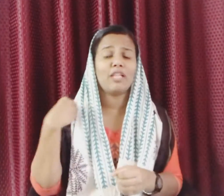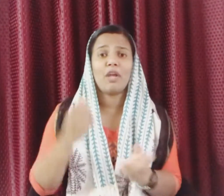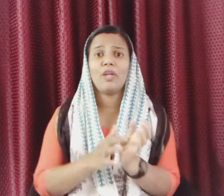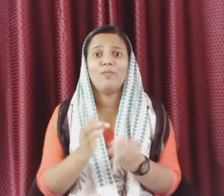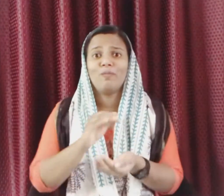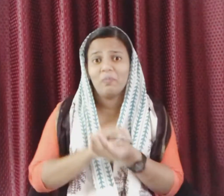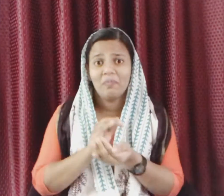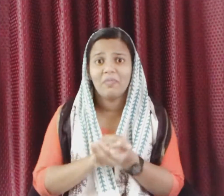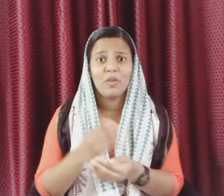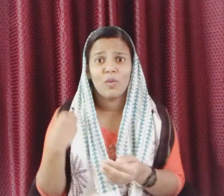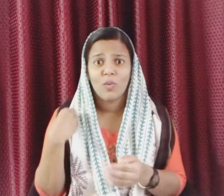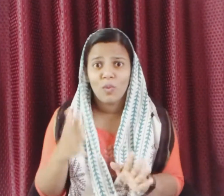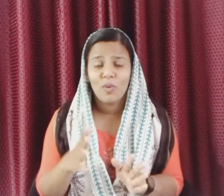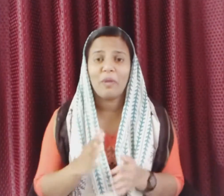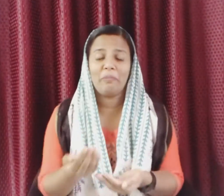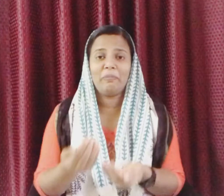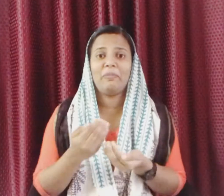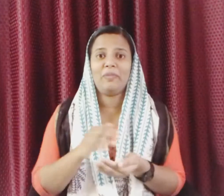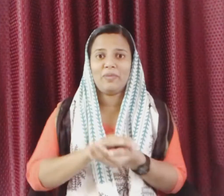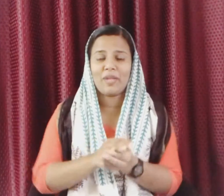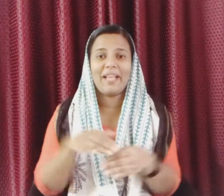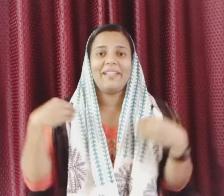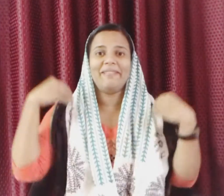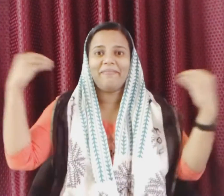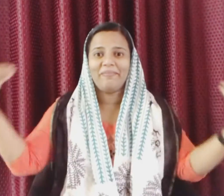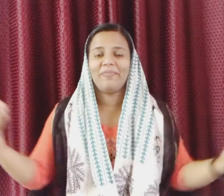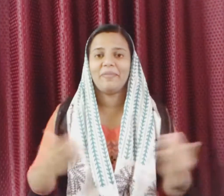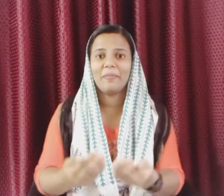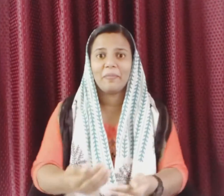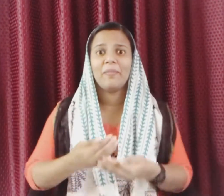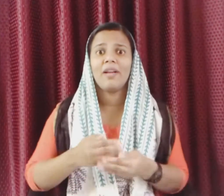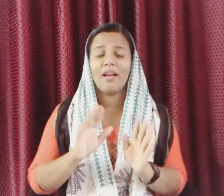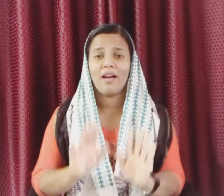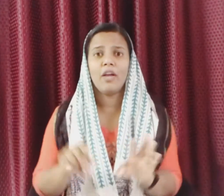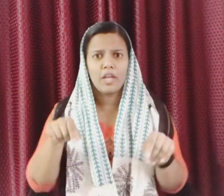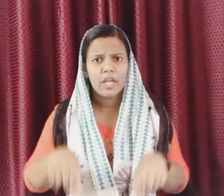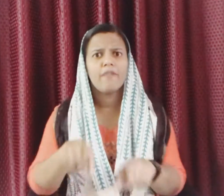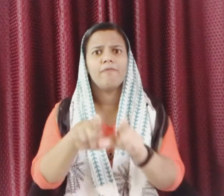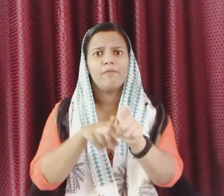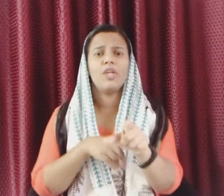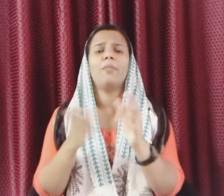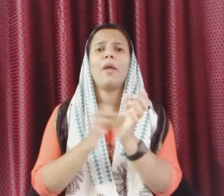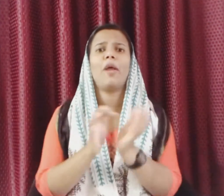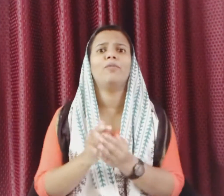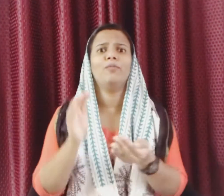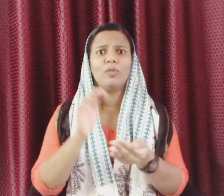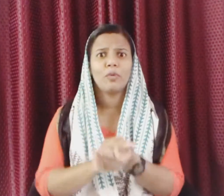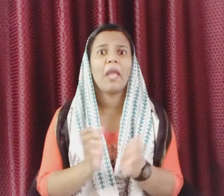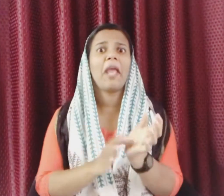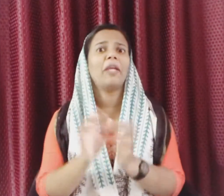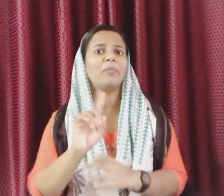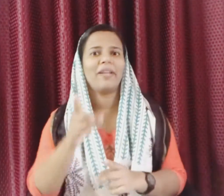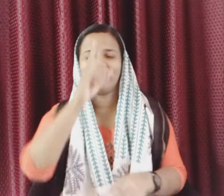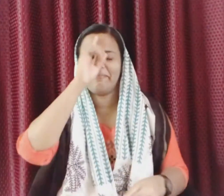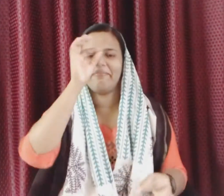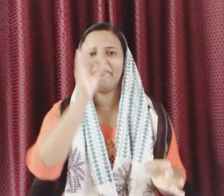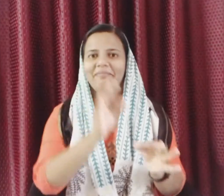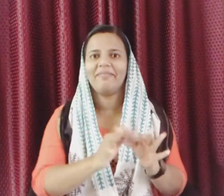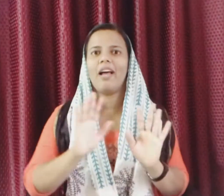കഴിഞ്ഞ വർഷം സംരക്ഷിച്ചെങ്കിൽ, കഴിഞ്ഞ വർഷം അവൻ ചിറകിൻ്റെ മറവിൽ മറച്ചു പരിപാലിച്ചെങ്കിൽ, ഈ വർഷവും പരിപാലിപ്പാൻ കർത്താവ് വിശ്വസ്തനെന്ന്